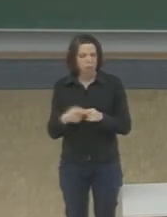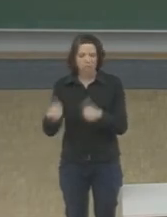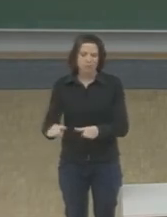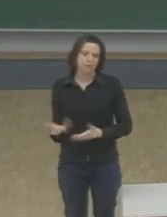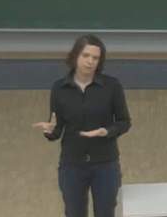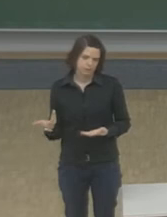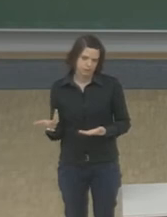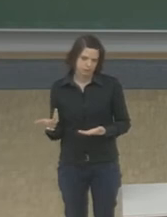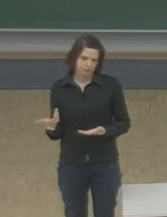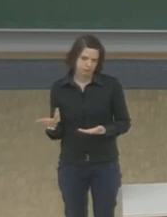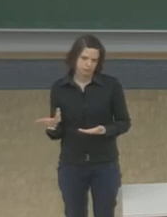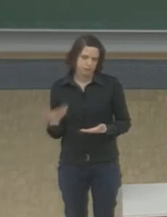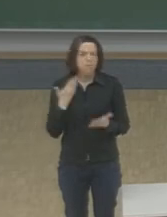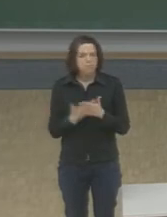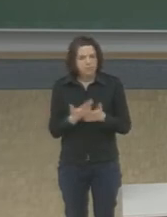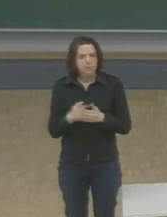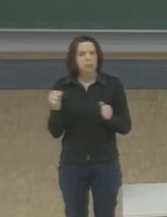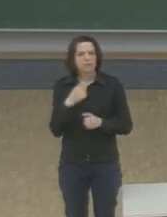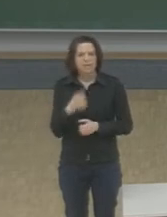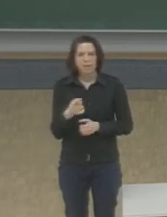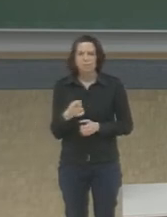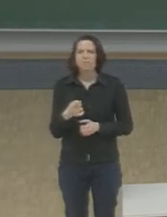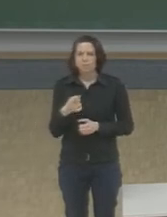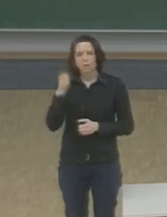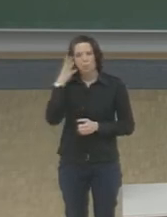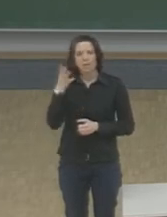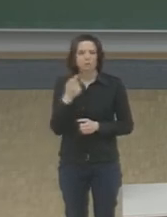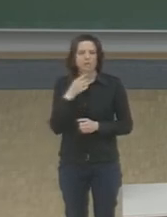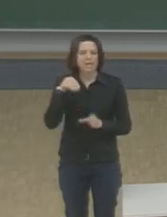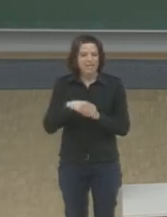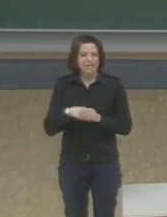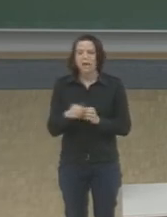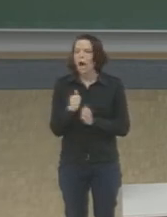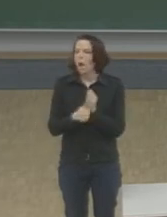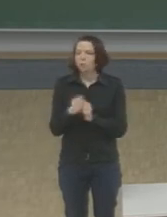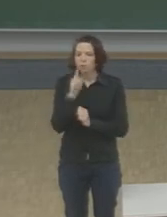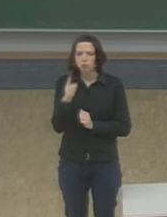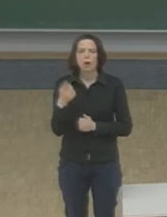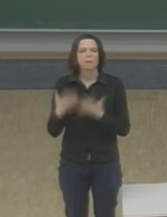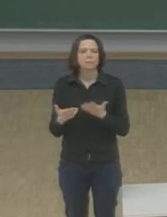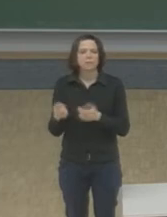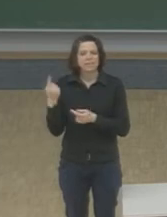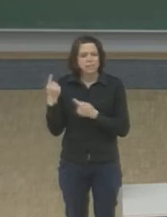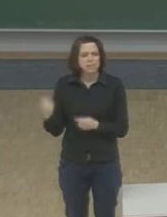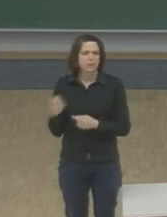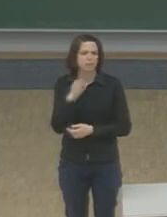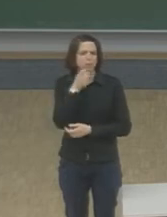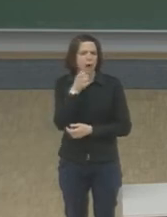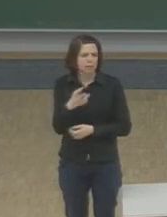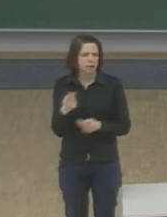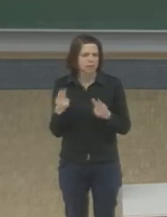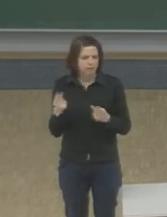Diese Zurückweisung der Legitimation von Mathematik als Bildungsgegenstand allein schon aufgrund ihrer Nützlichkeit im alltäglichen